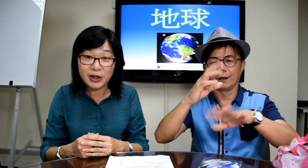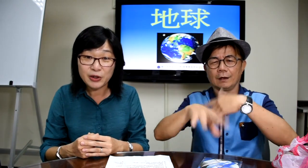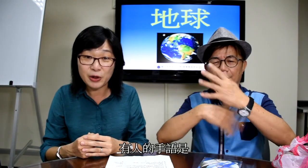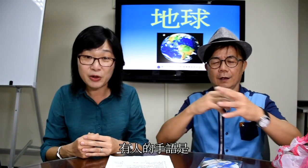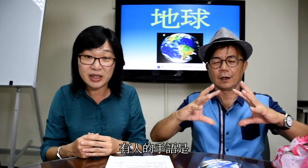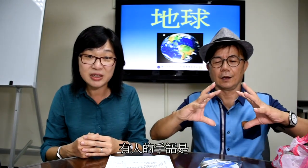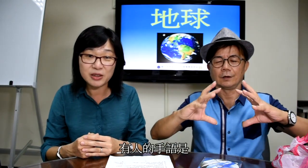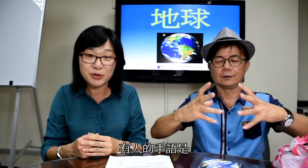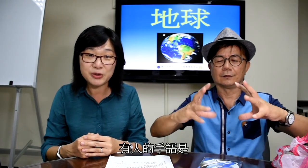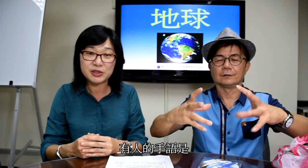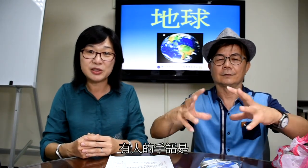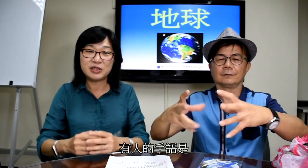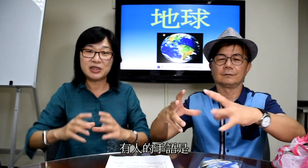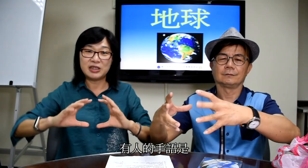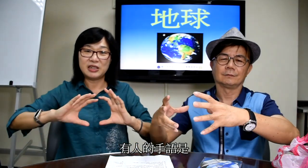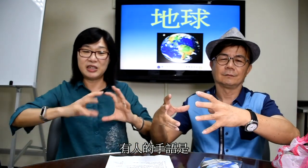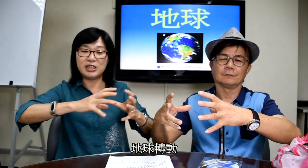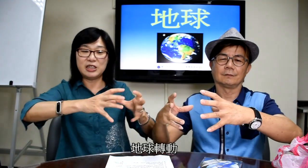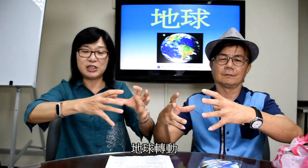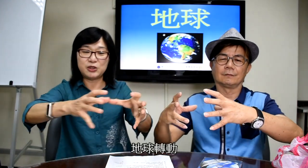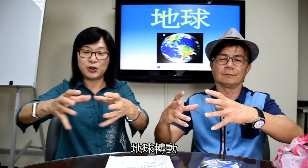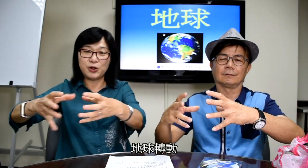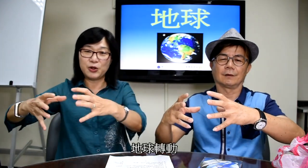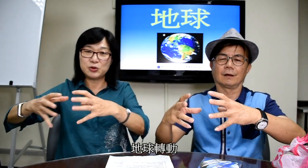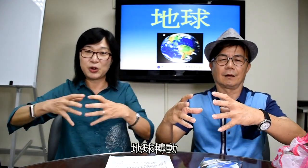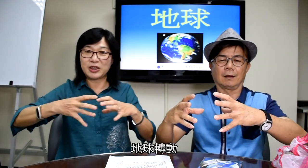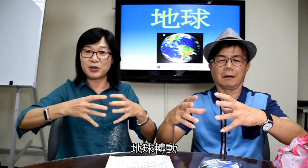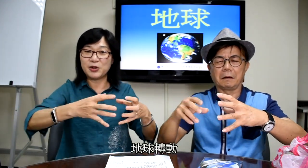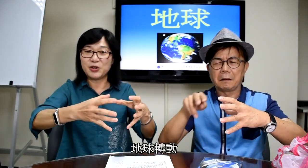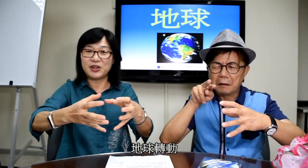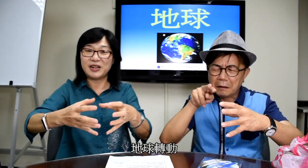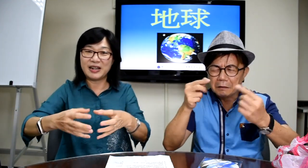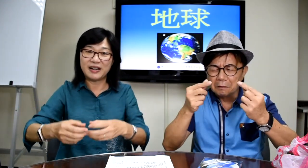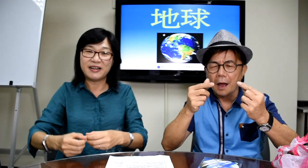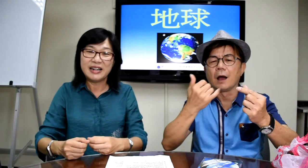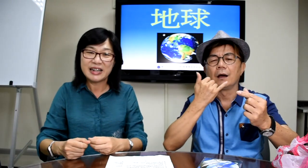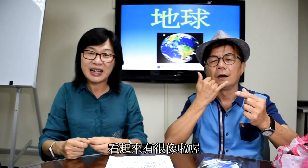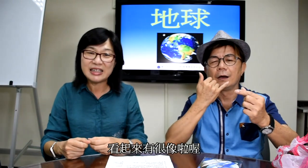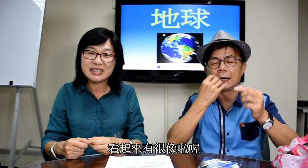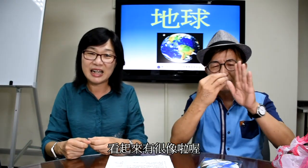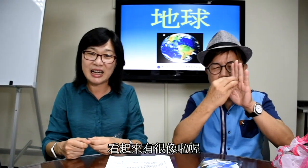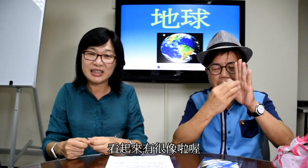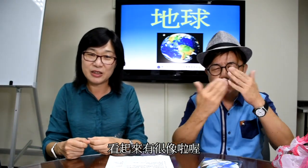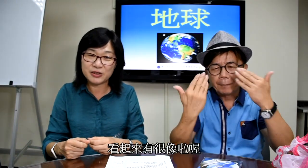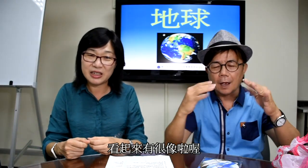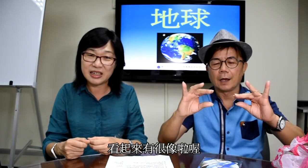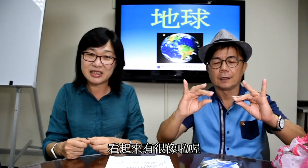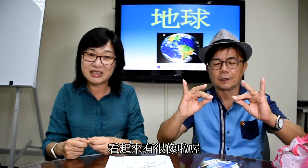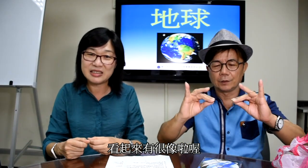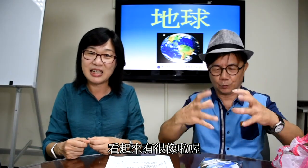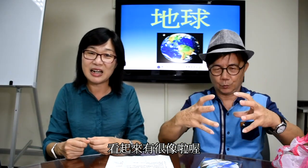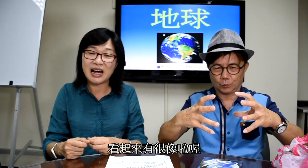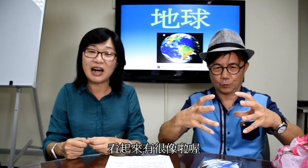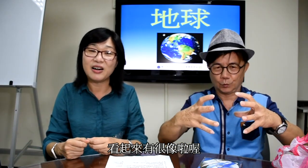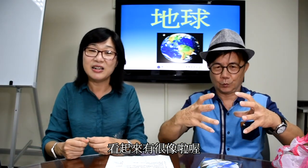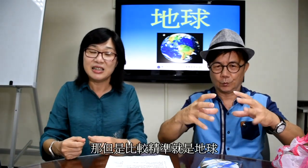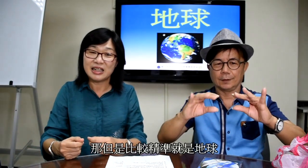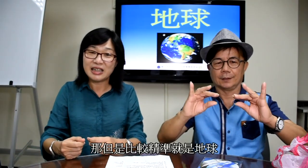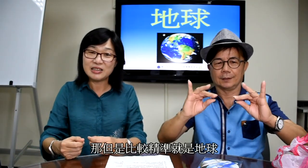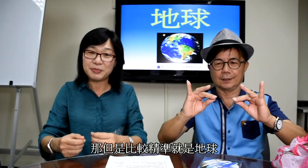有人的手语是地球转动，看起来也很像啊，那但是比